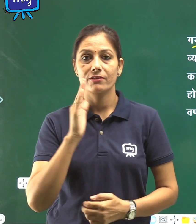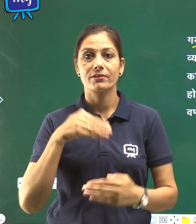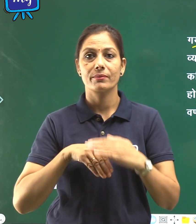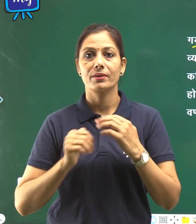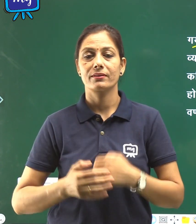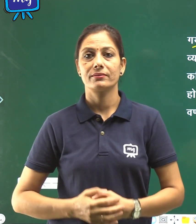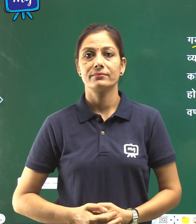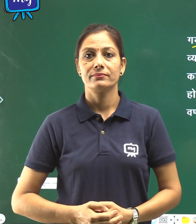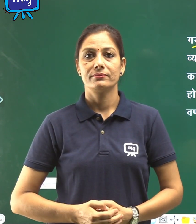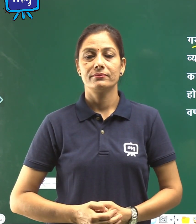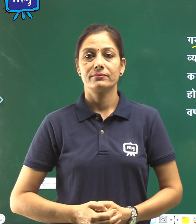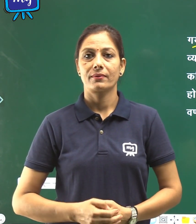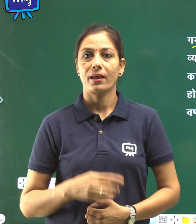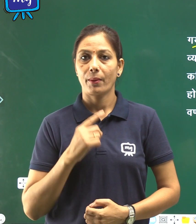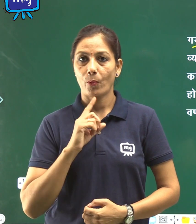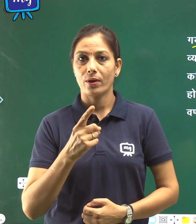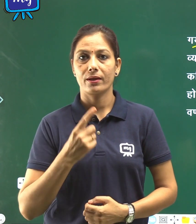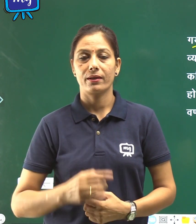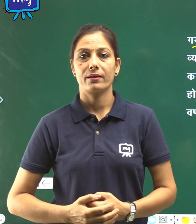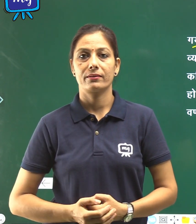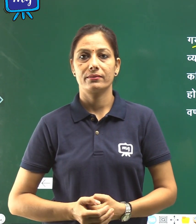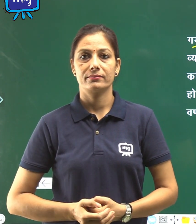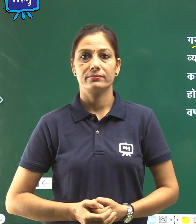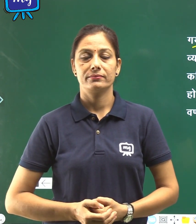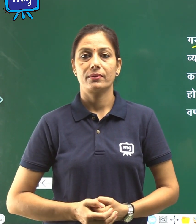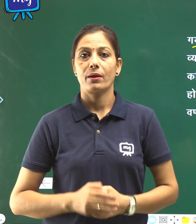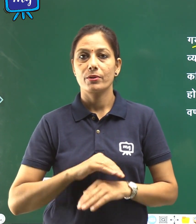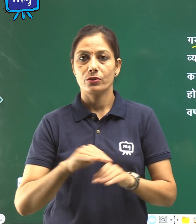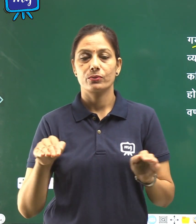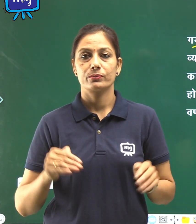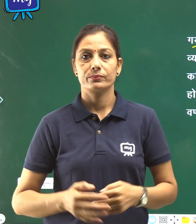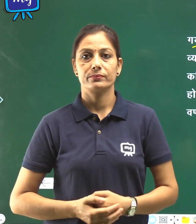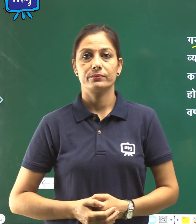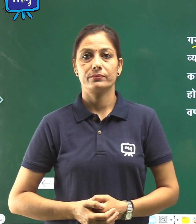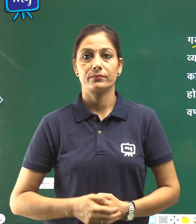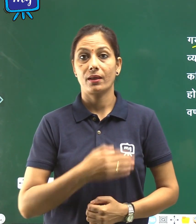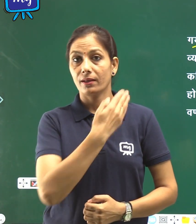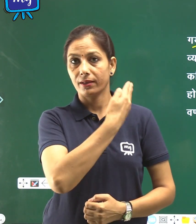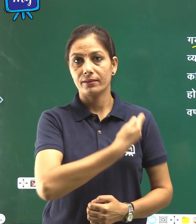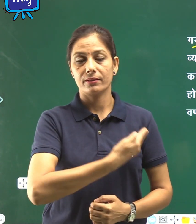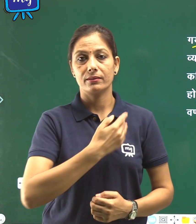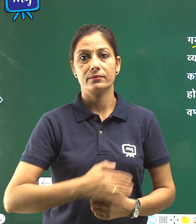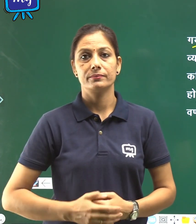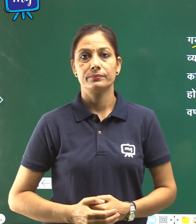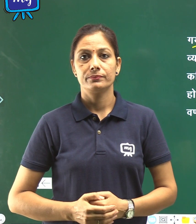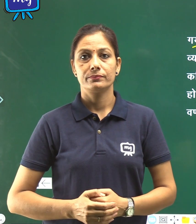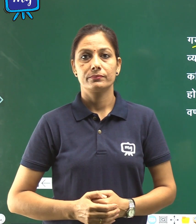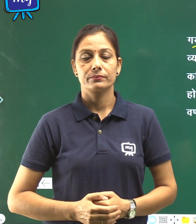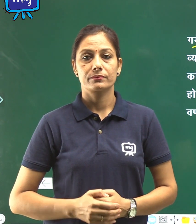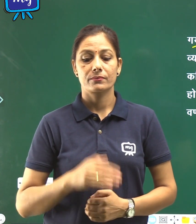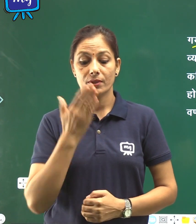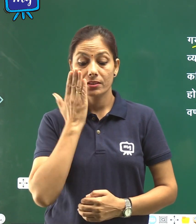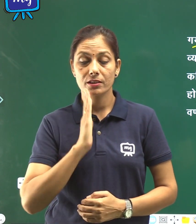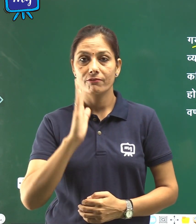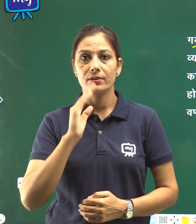में बताया गया है। बच्चों, ये था इस कविता